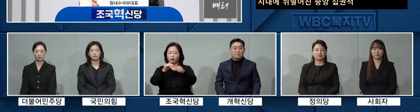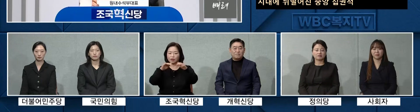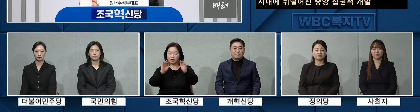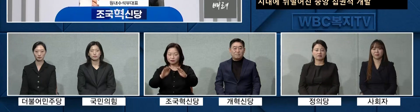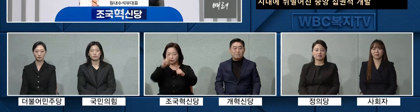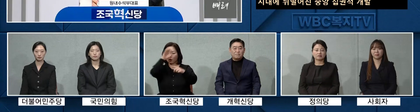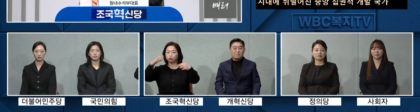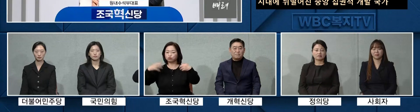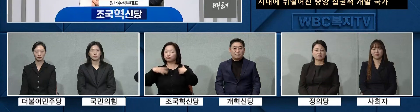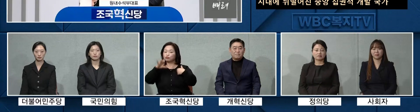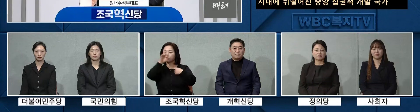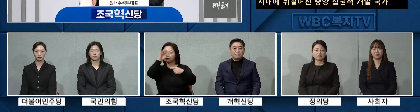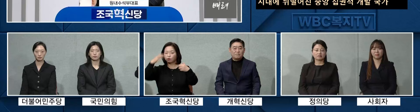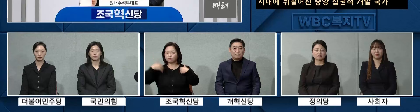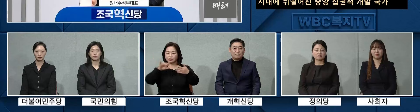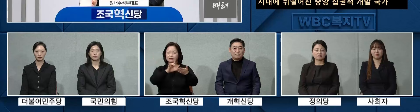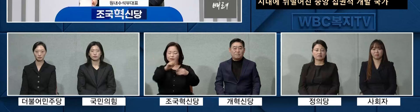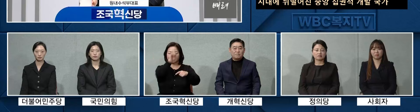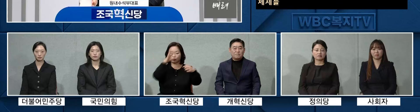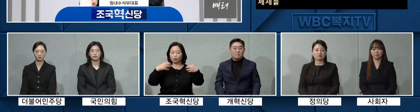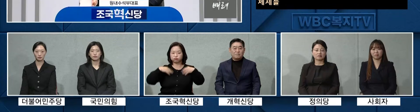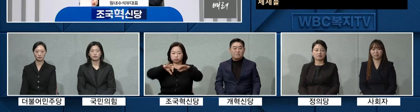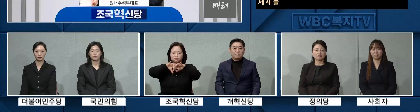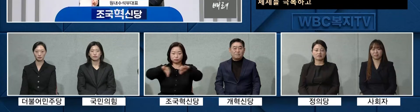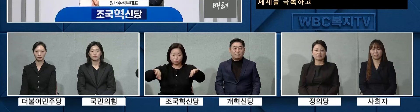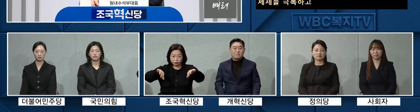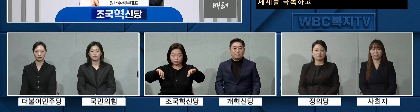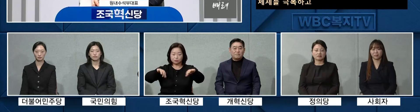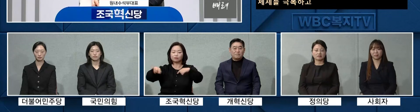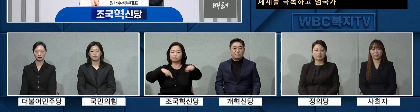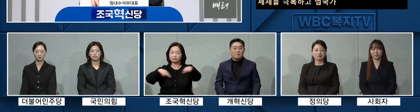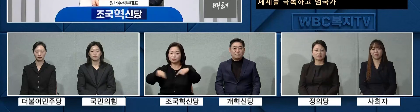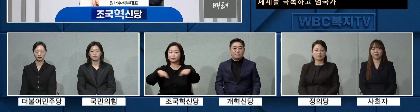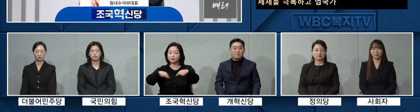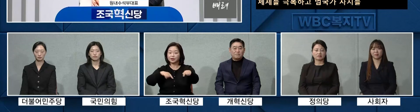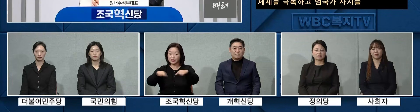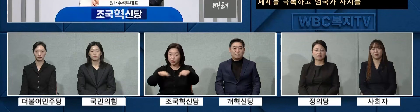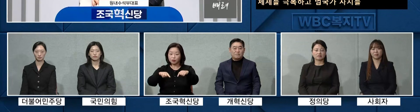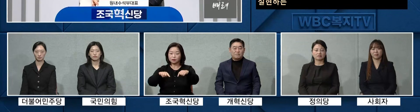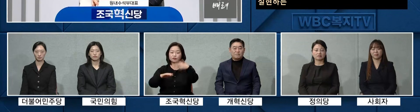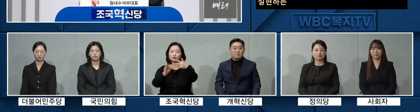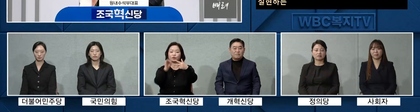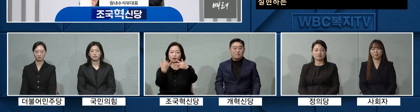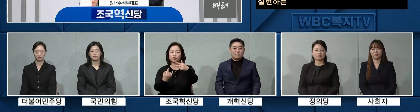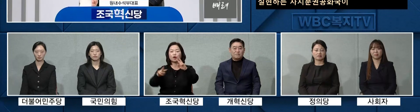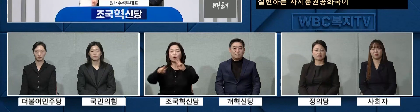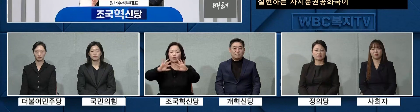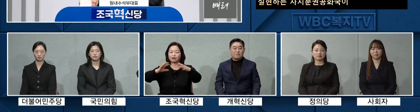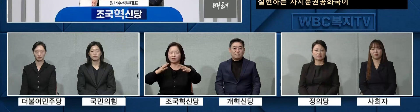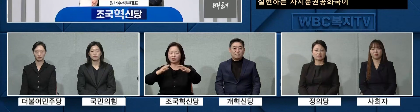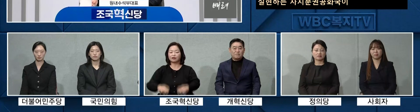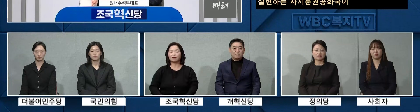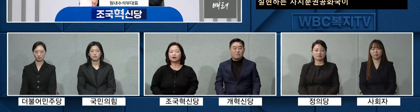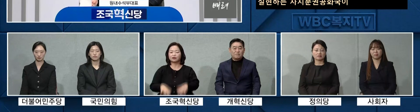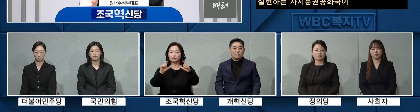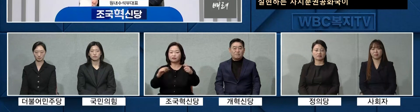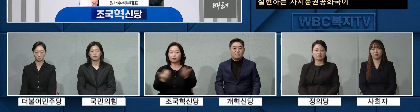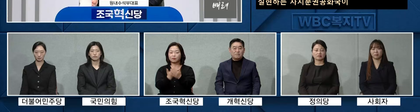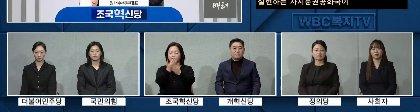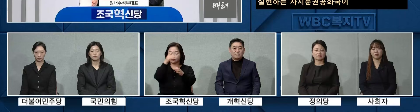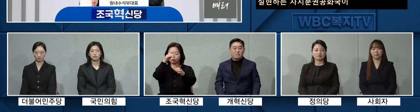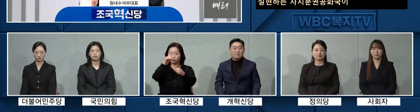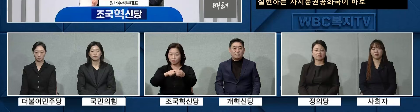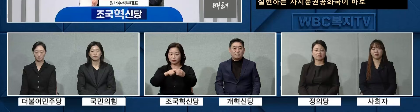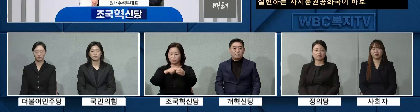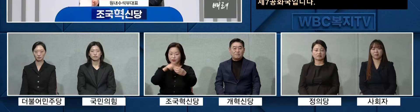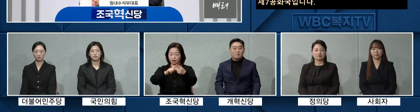자치를 폭넓게 실현하는 자치분권 공화국이 바로 제7공화국입니다. 지역균형 발전을 위한 방안도